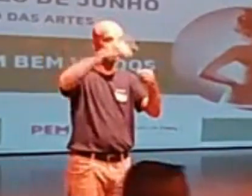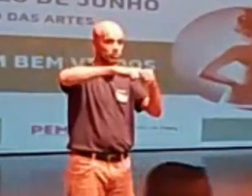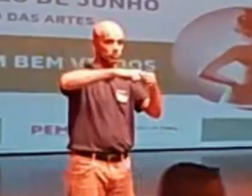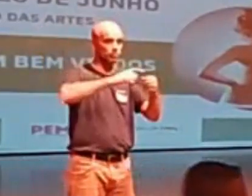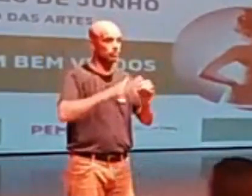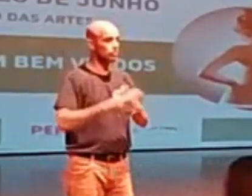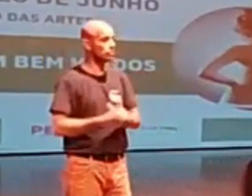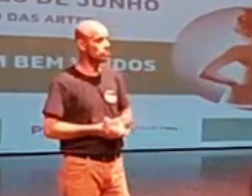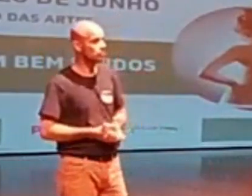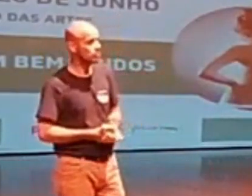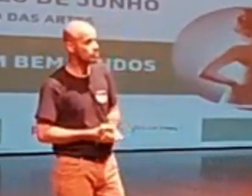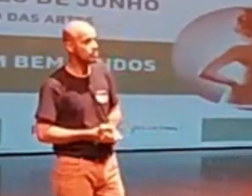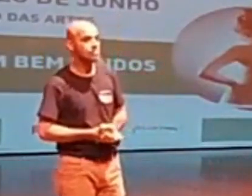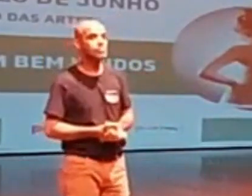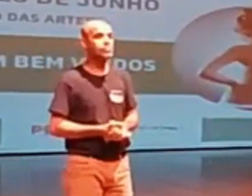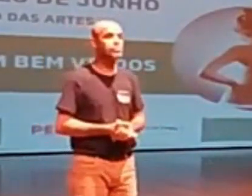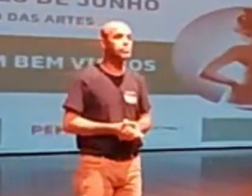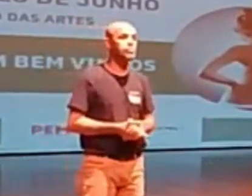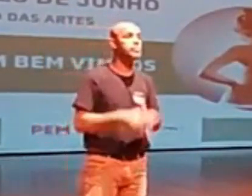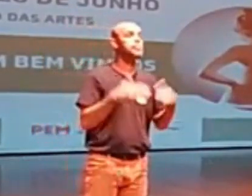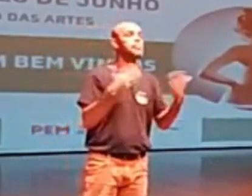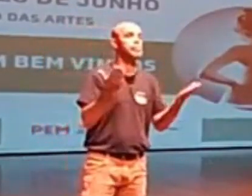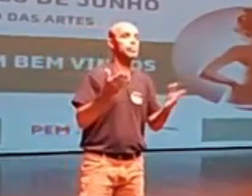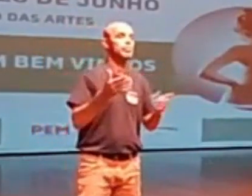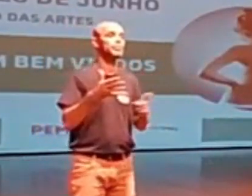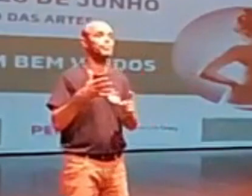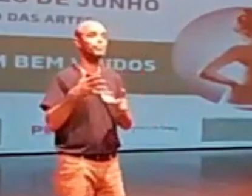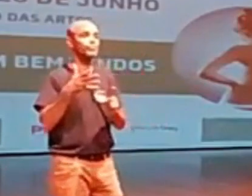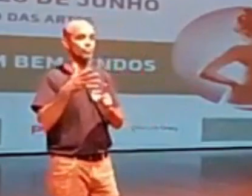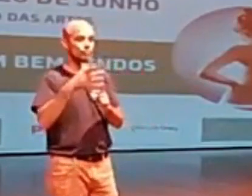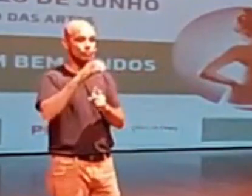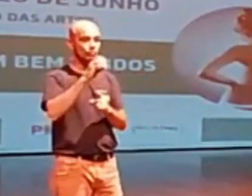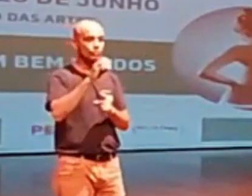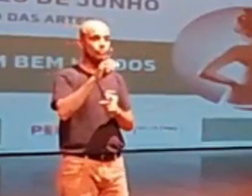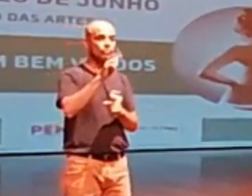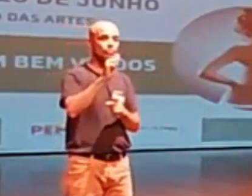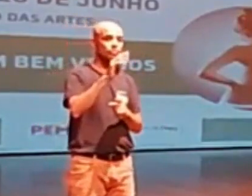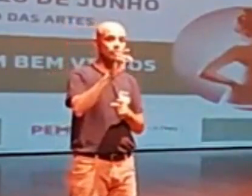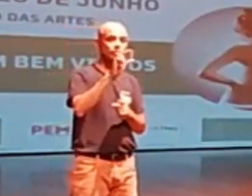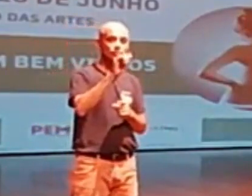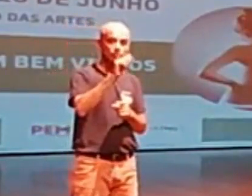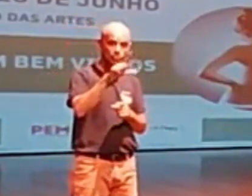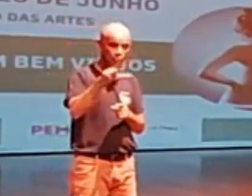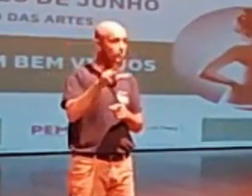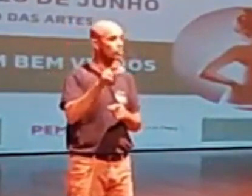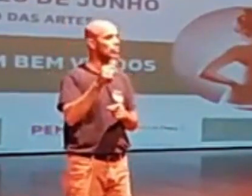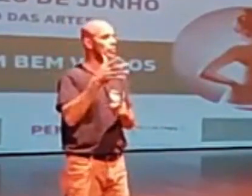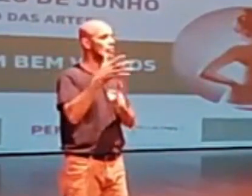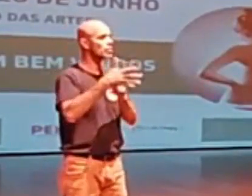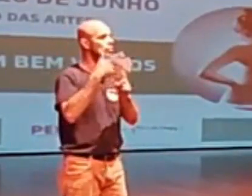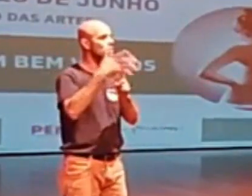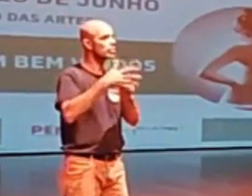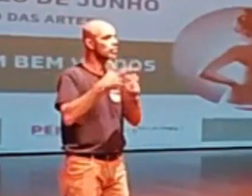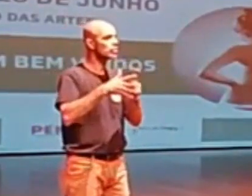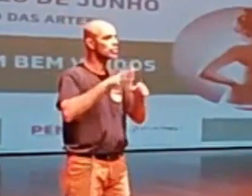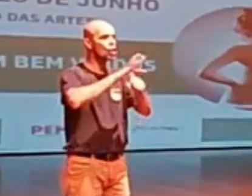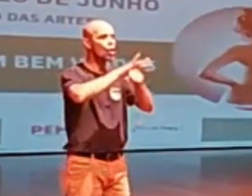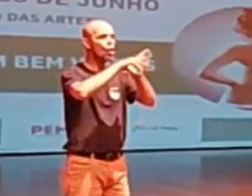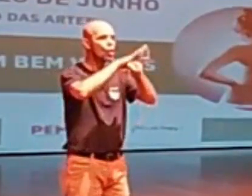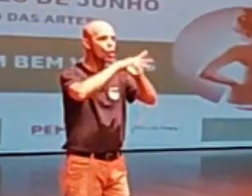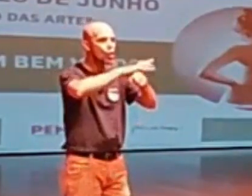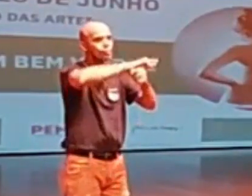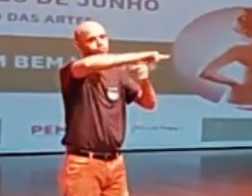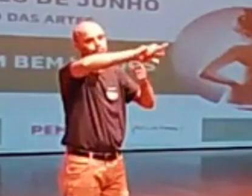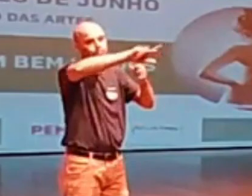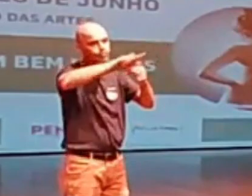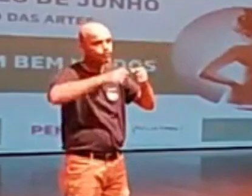retorna. Enquanto isso, iremos acompanhar o Dr. Gabriel Bessa, que irá falar sobre patologias com